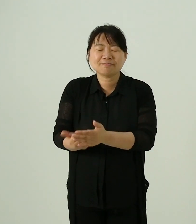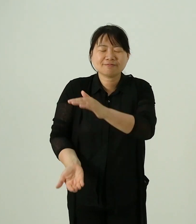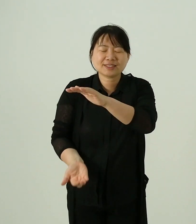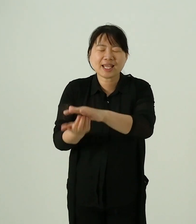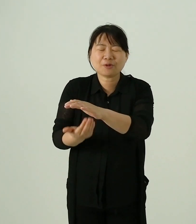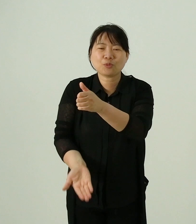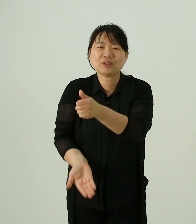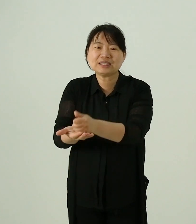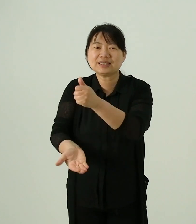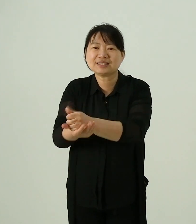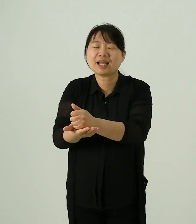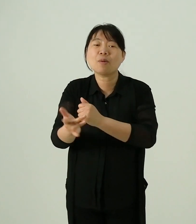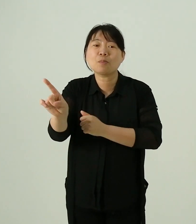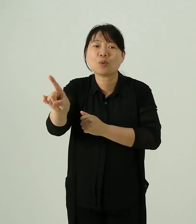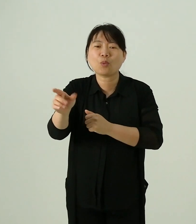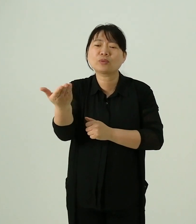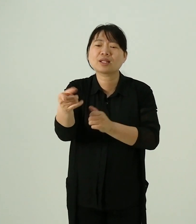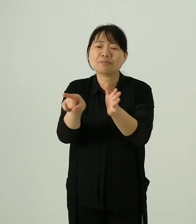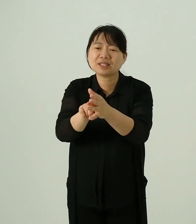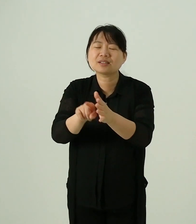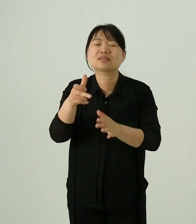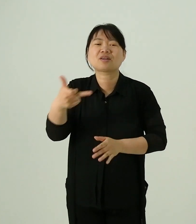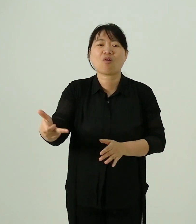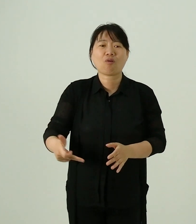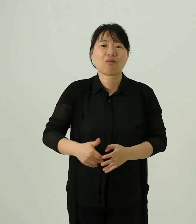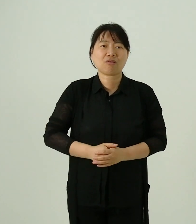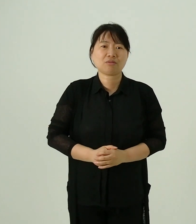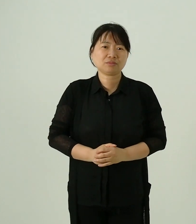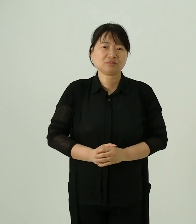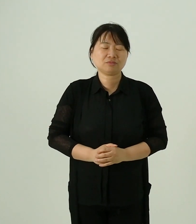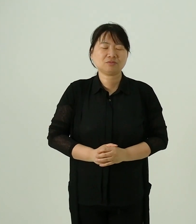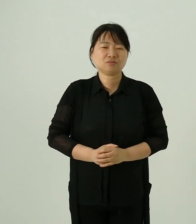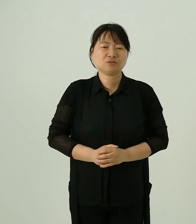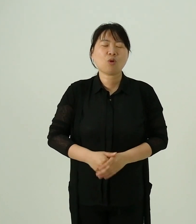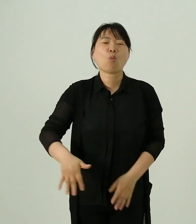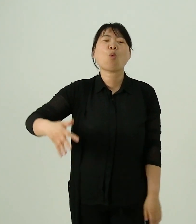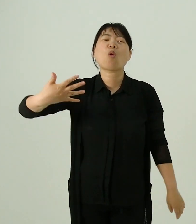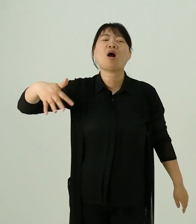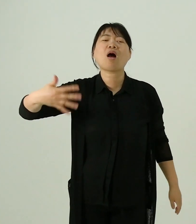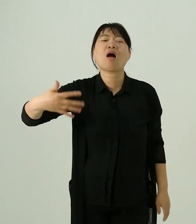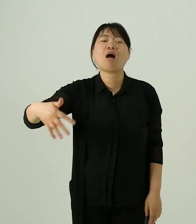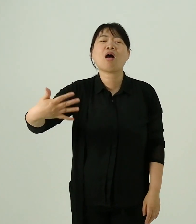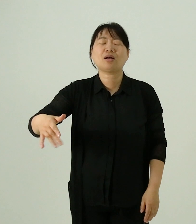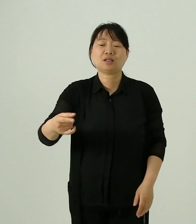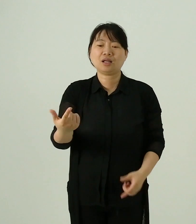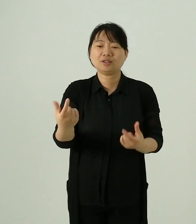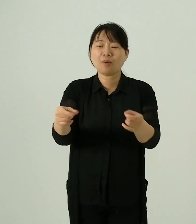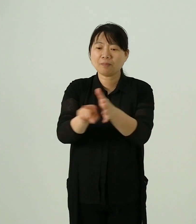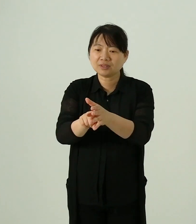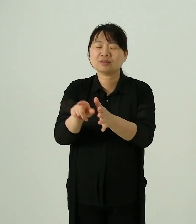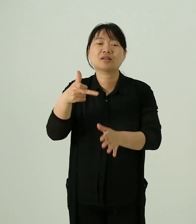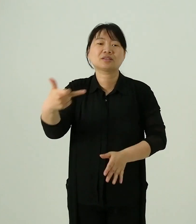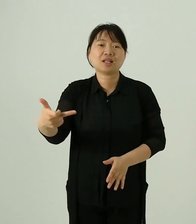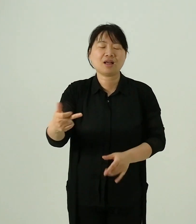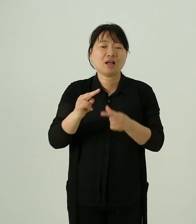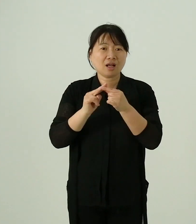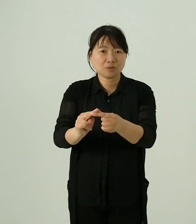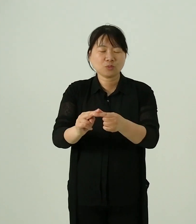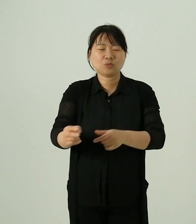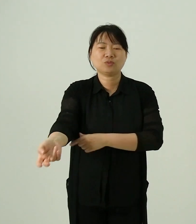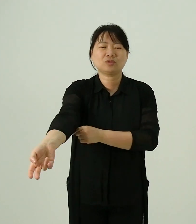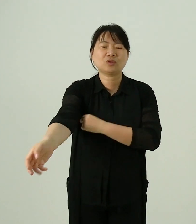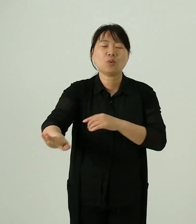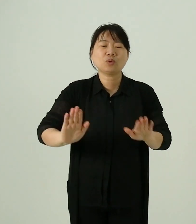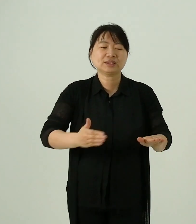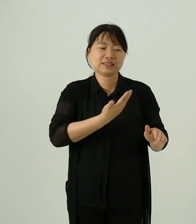극찬의 표현이 내 믿음이 크도다. 여러분, 그런 믿음이 크다와